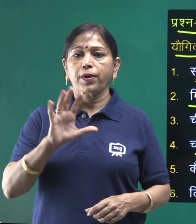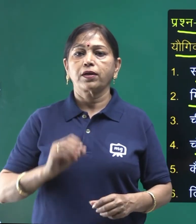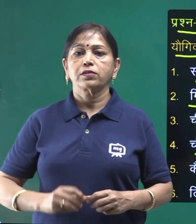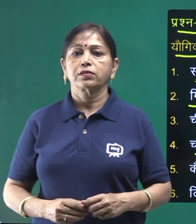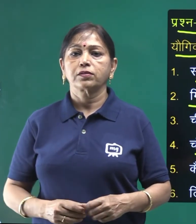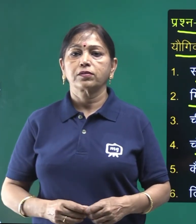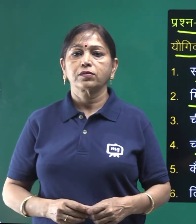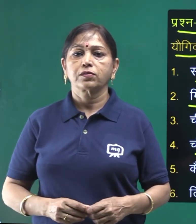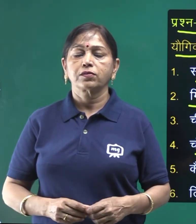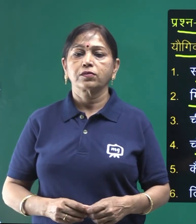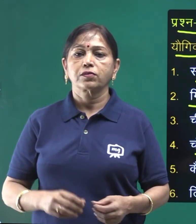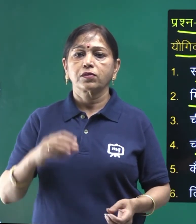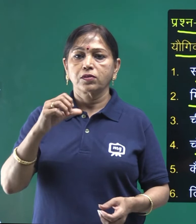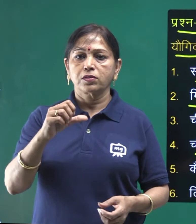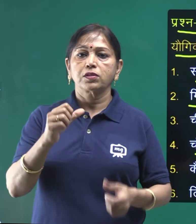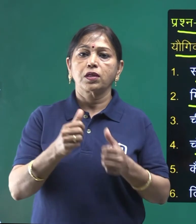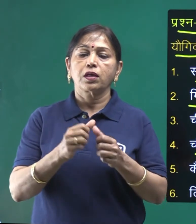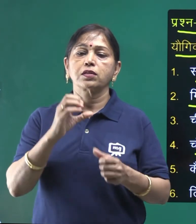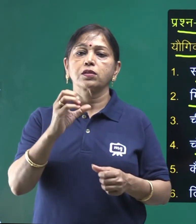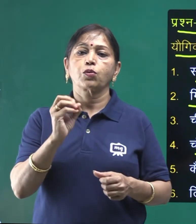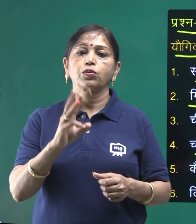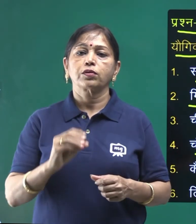5 कैल्शियम कार्बोनेट।